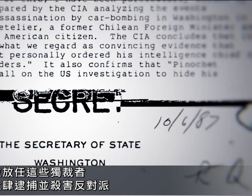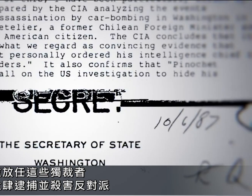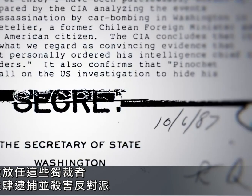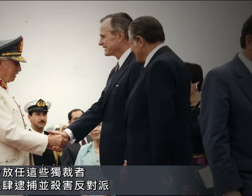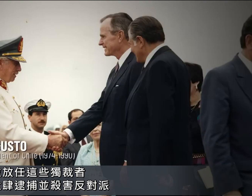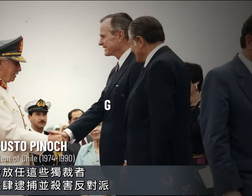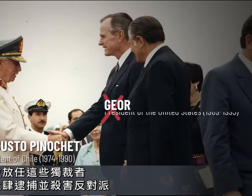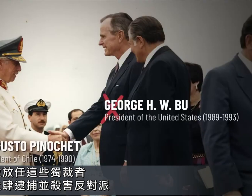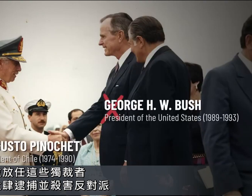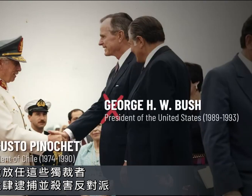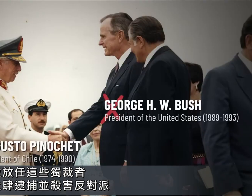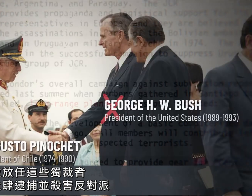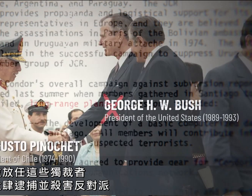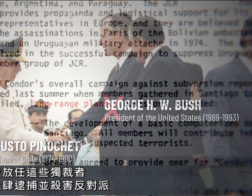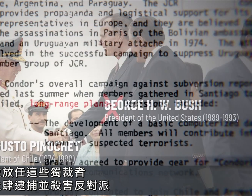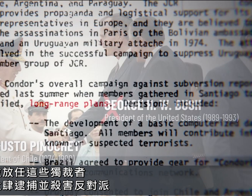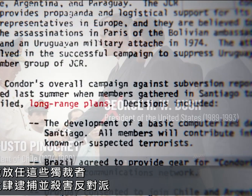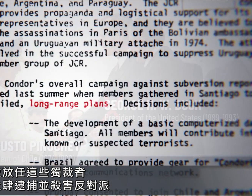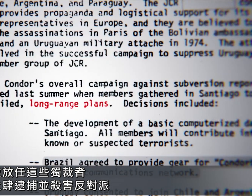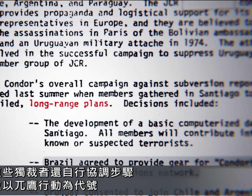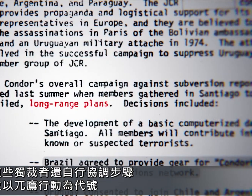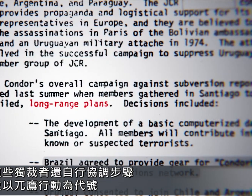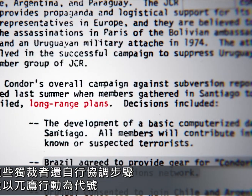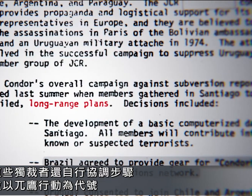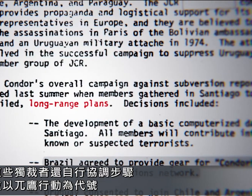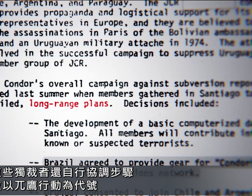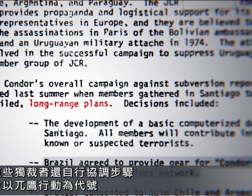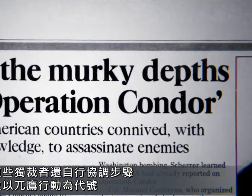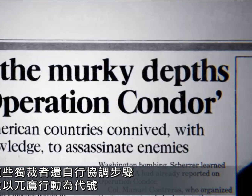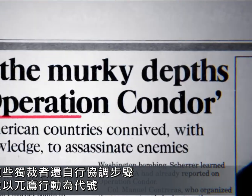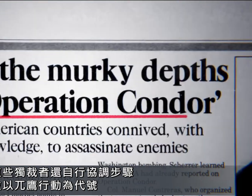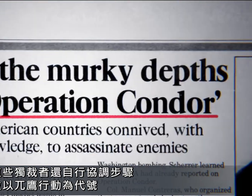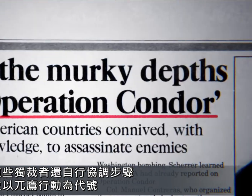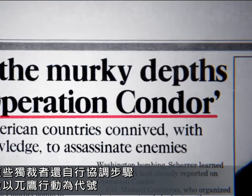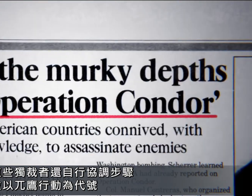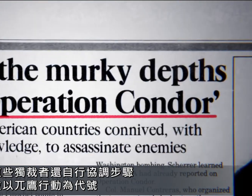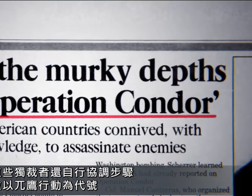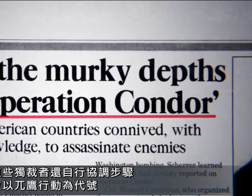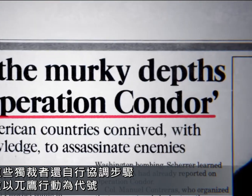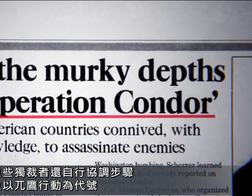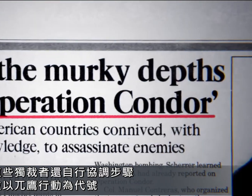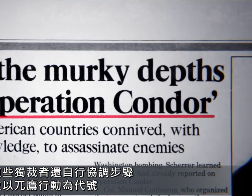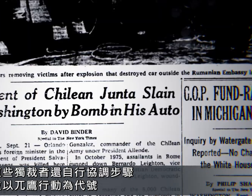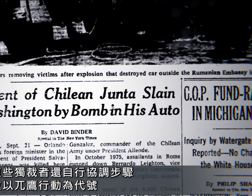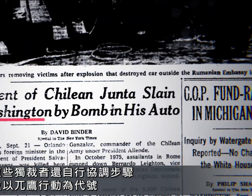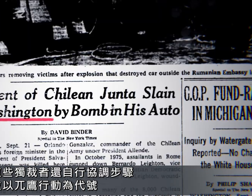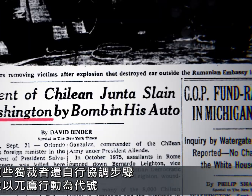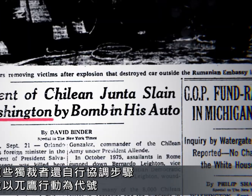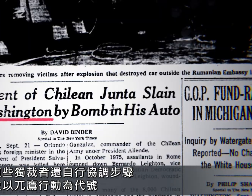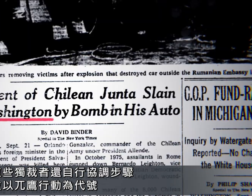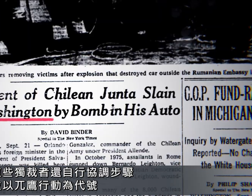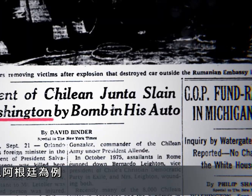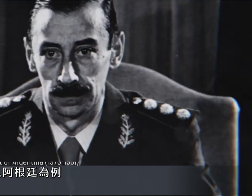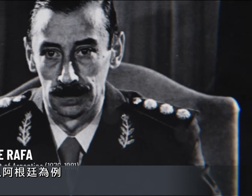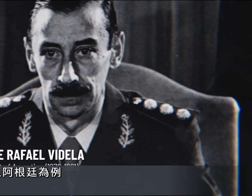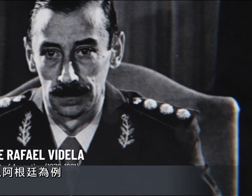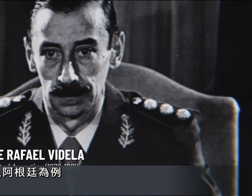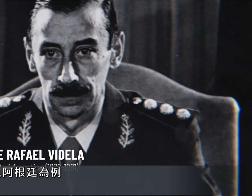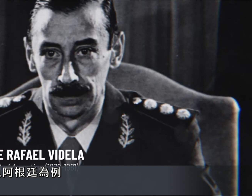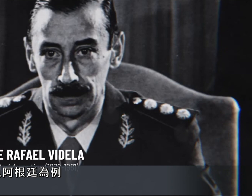逮捕并杀害反对派。这些独裁者还自行协调步骤，并以雾鹰行动为代号。以阿根廷为例，美国支